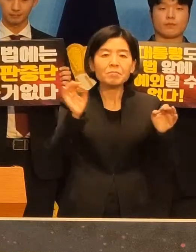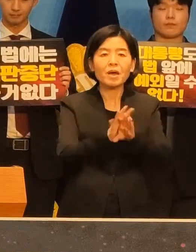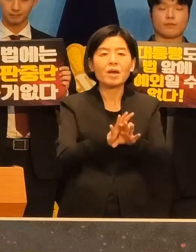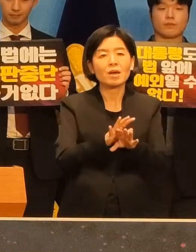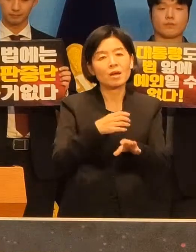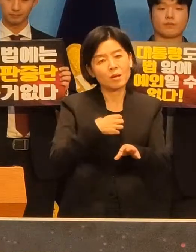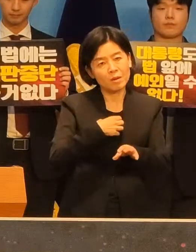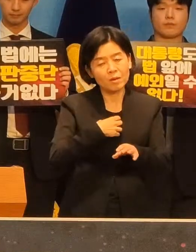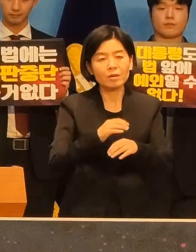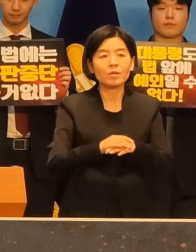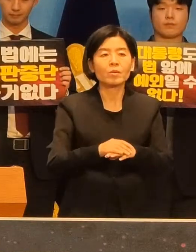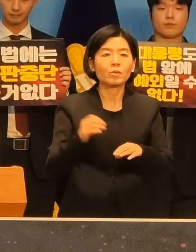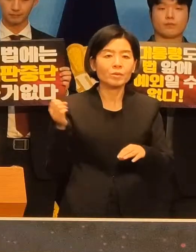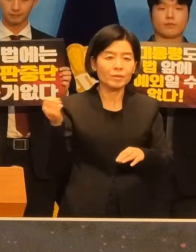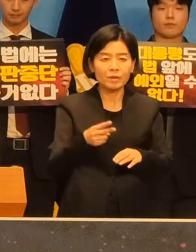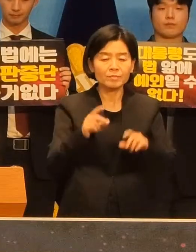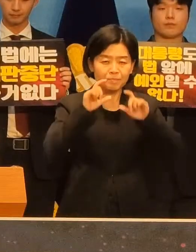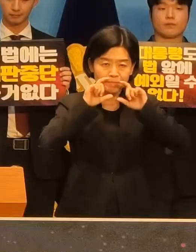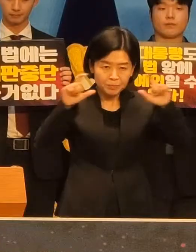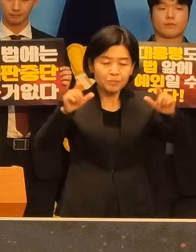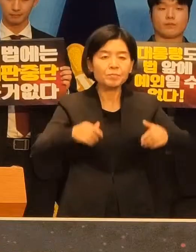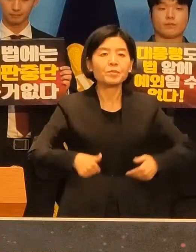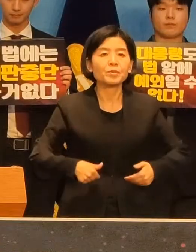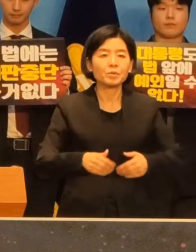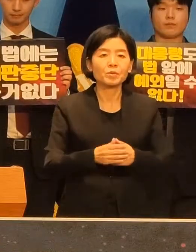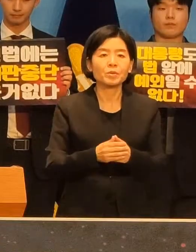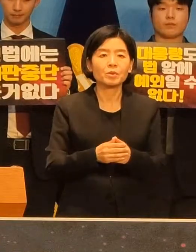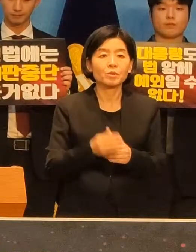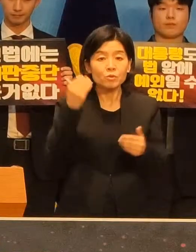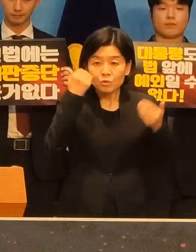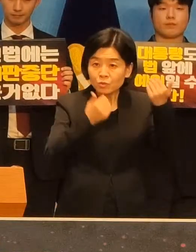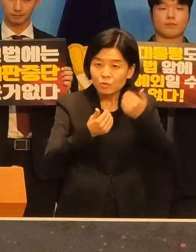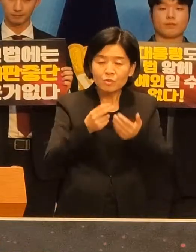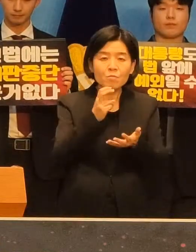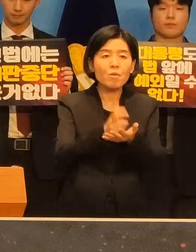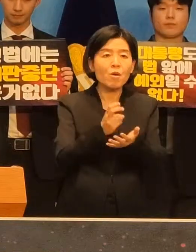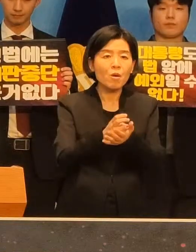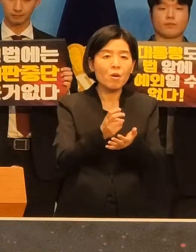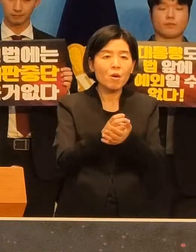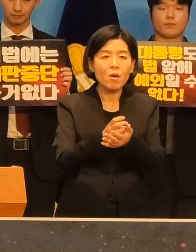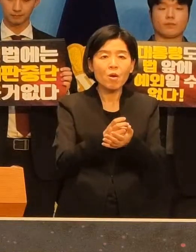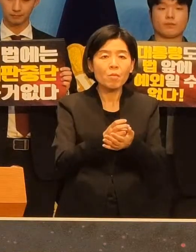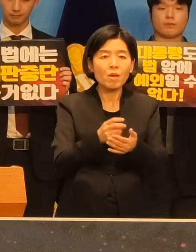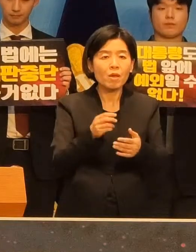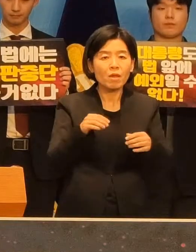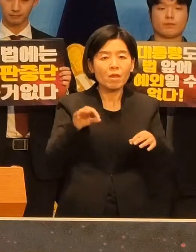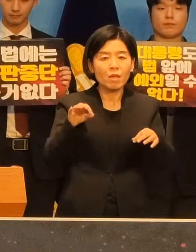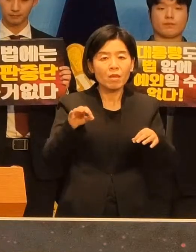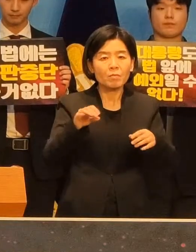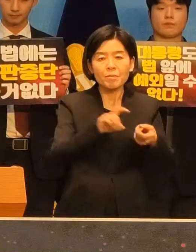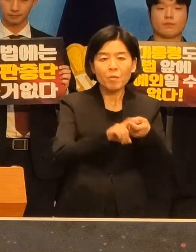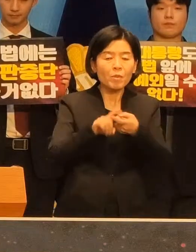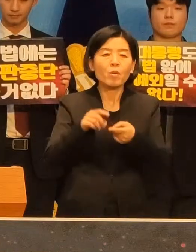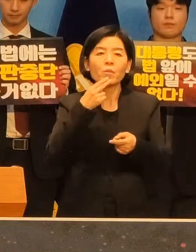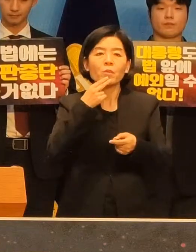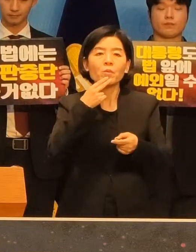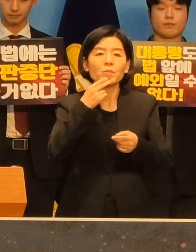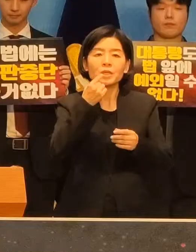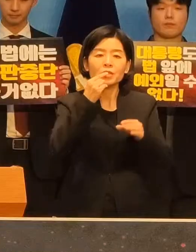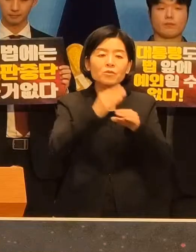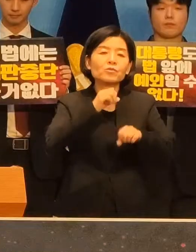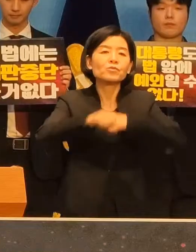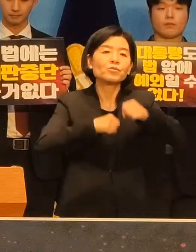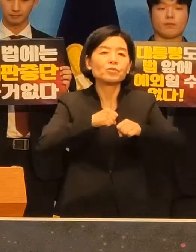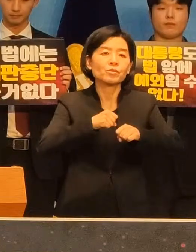오늘 우리는 다시 한번 선언해야 합니다. 누구도 법 위에 있지 않다. 그것이 민주주의의 기본이며 공정과